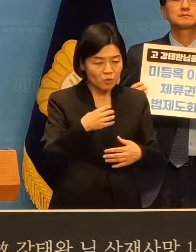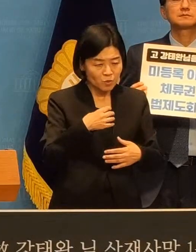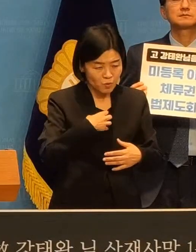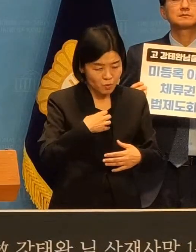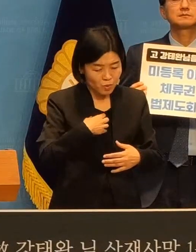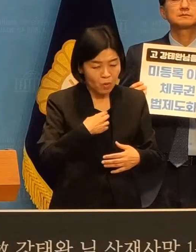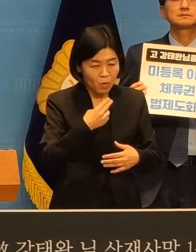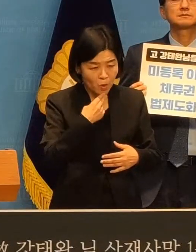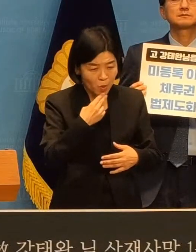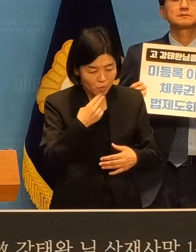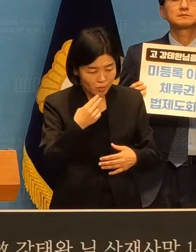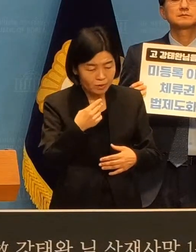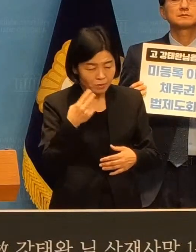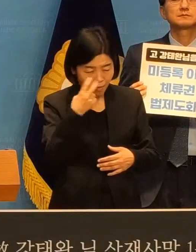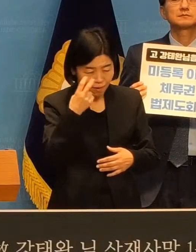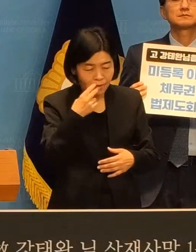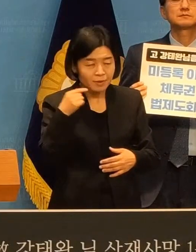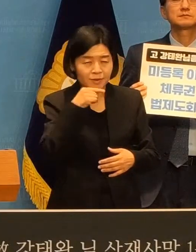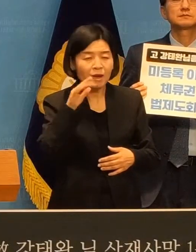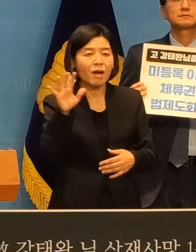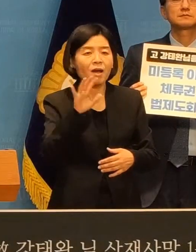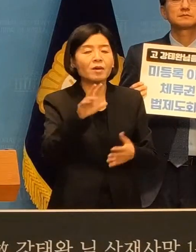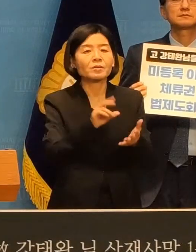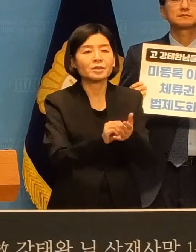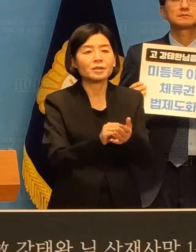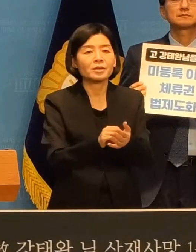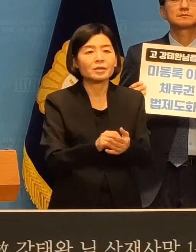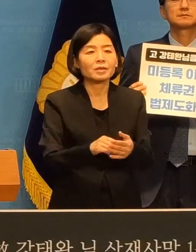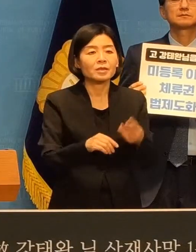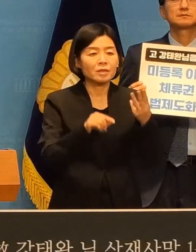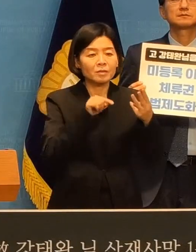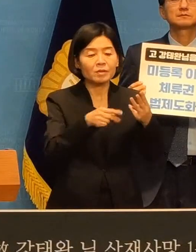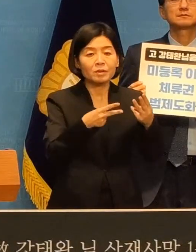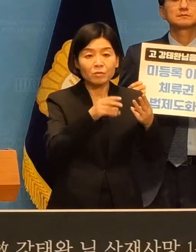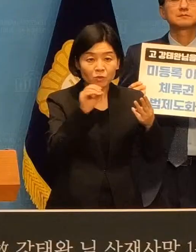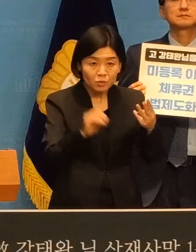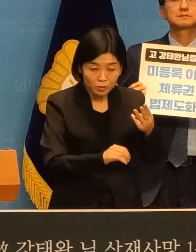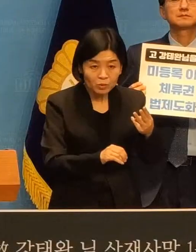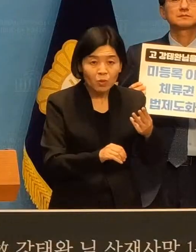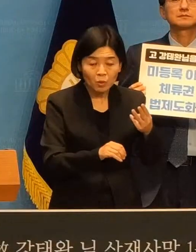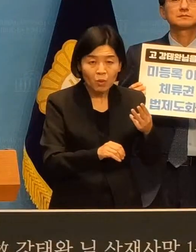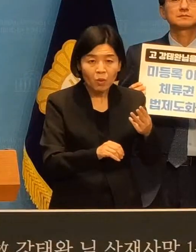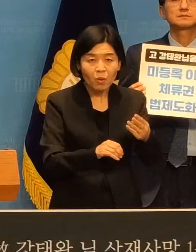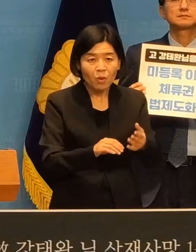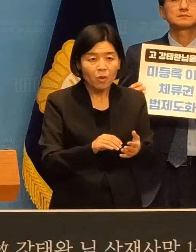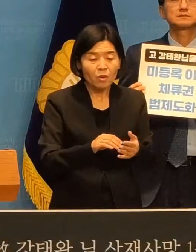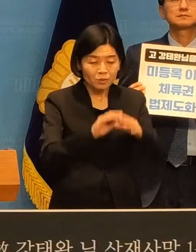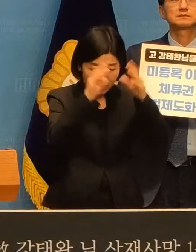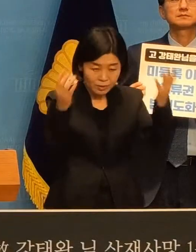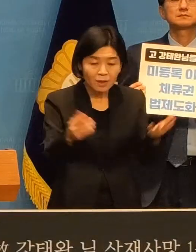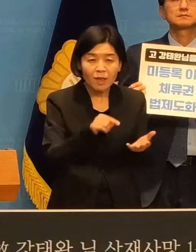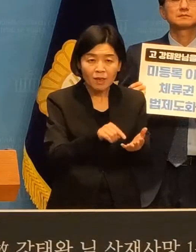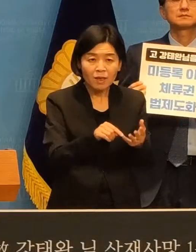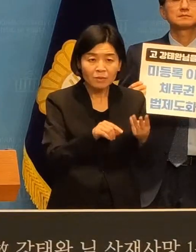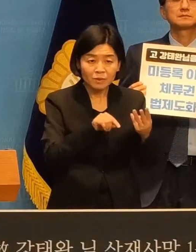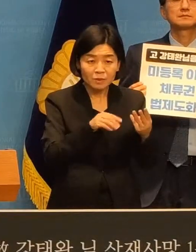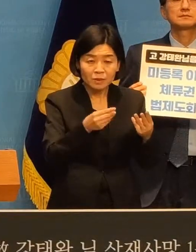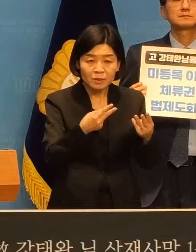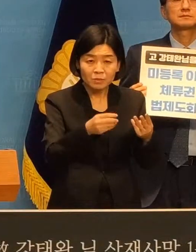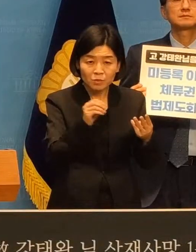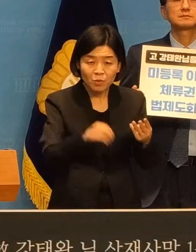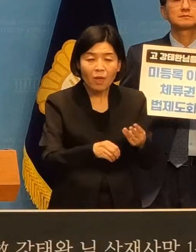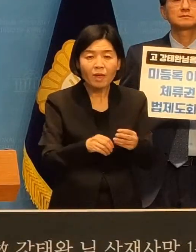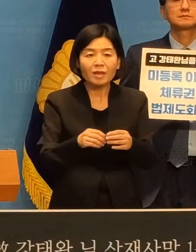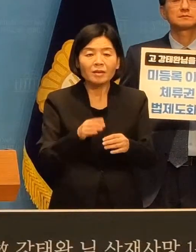전체 취업자에서 차지하는 비율이 3.2%에 불과하지만 산업재해 사망자 중 이주 노동자의 비중은